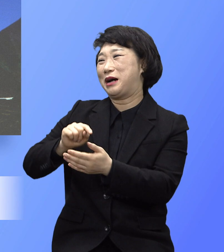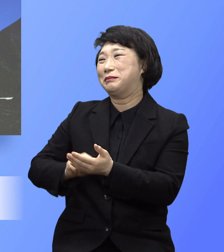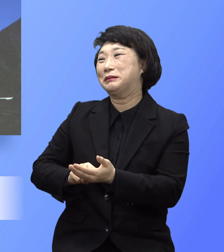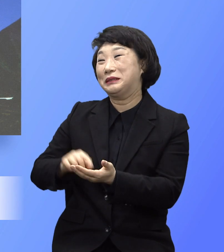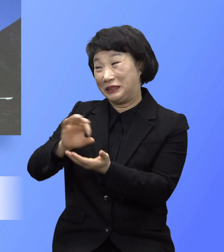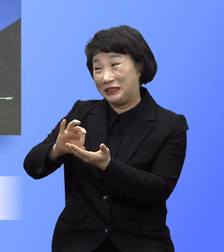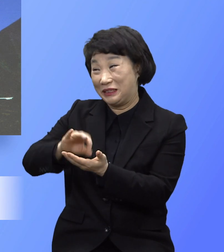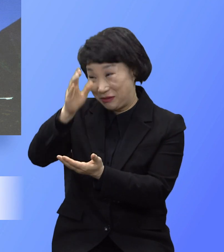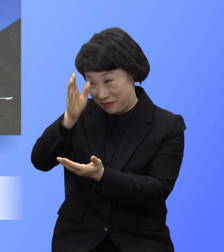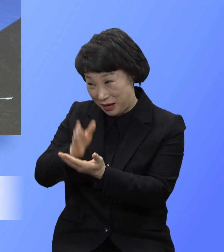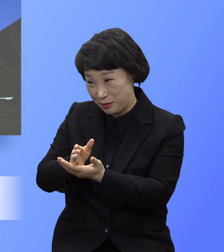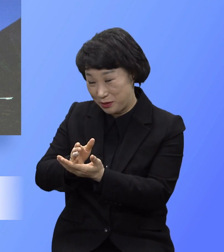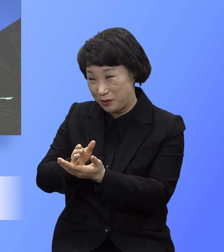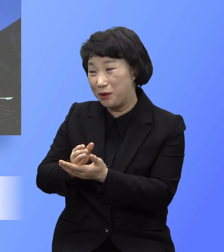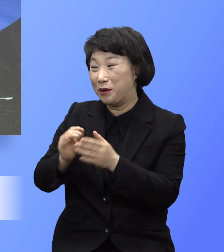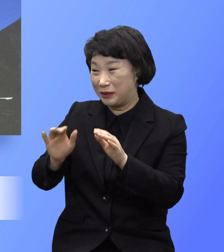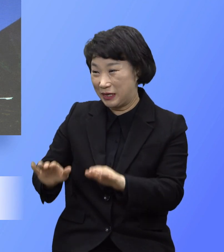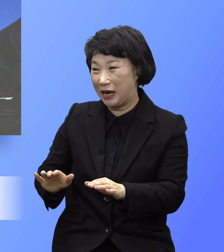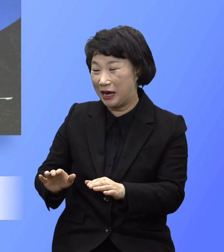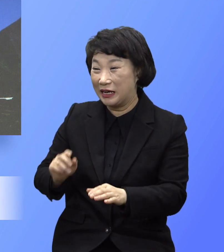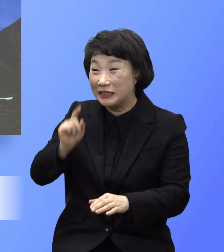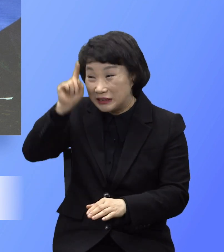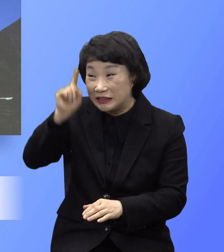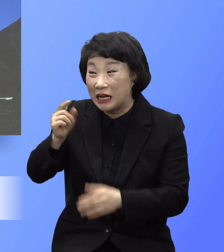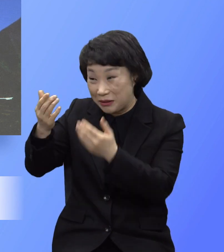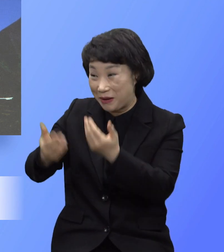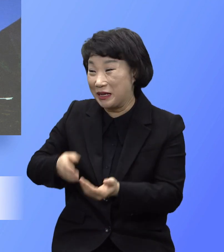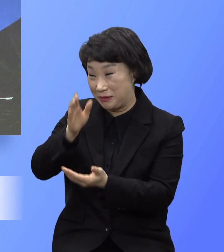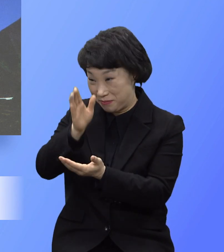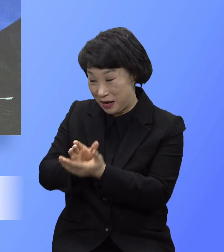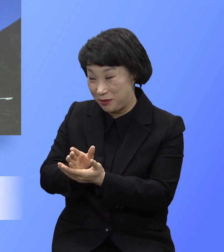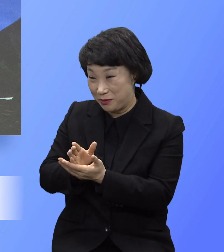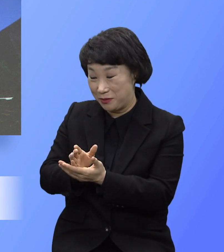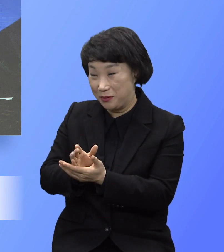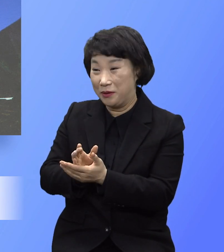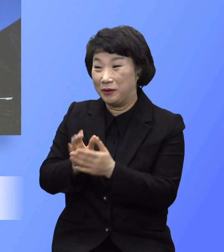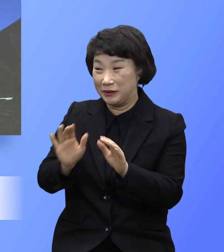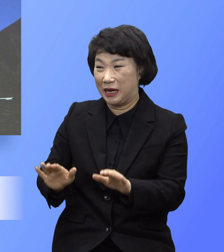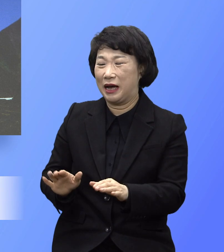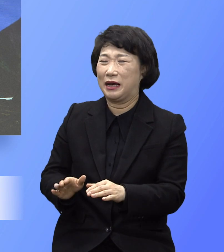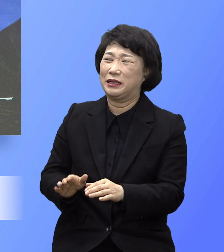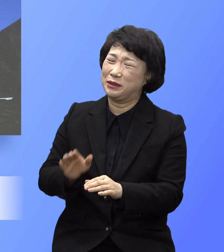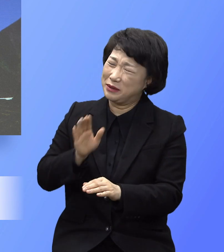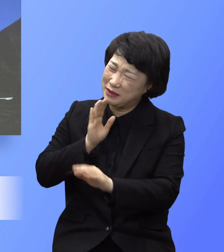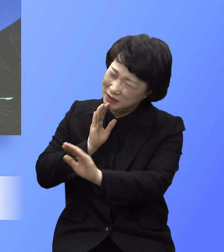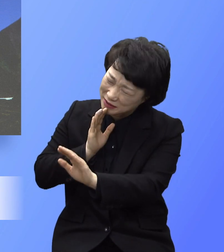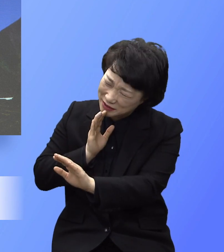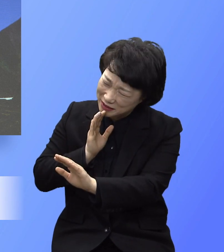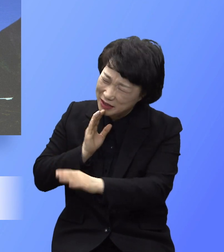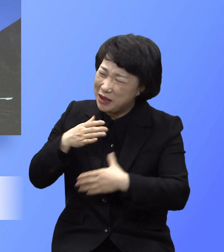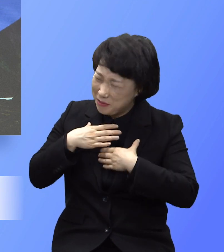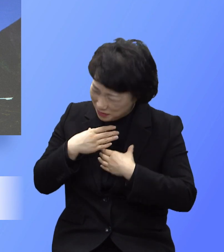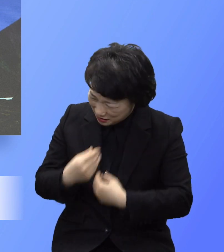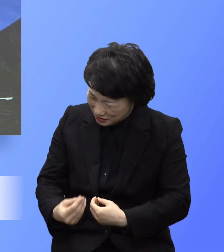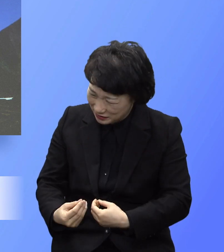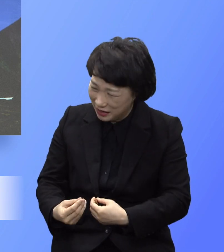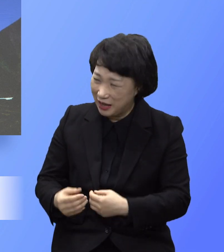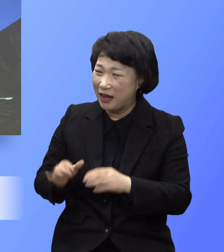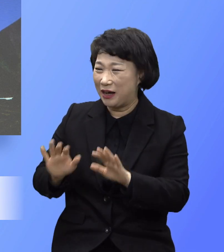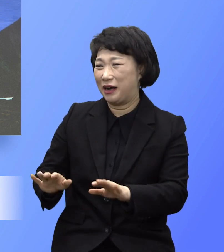쓰지 마시고요. 스트레스 받지 마시고요. 지금